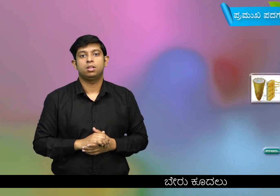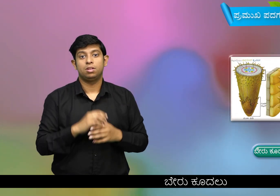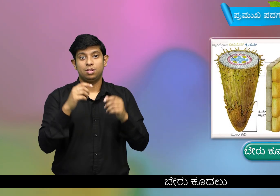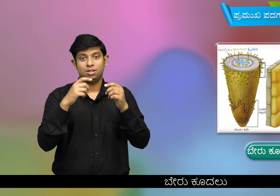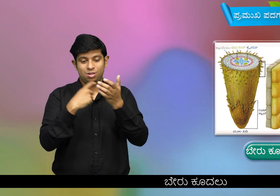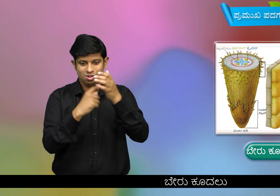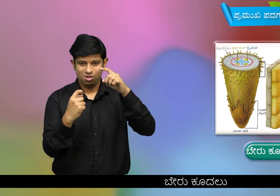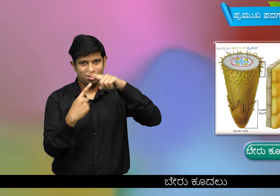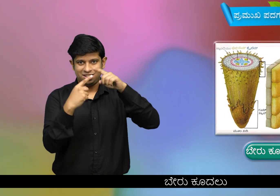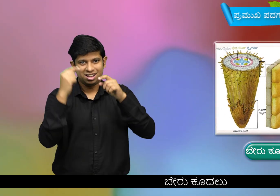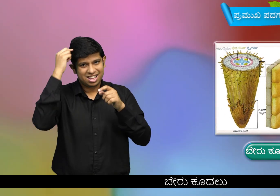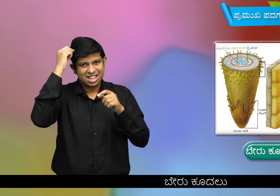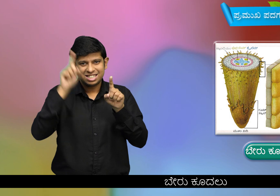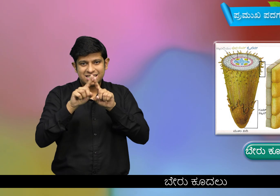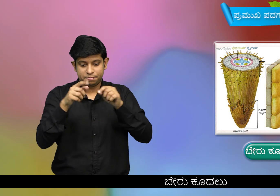ಬೇರು ಕೂದಲು,